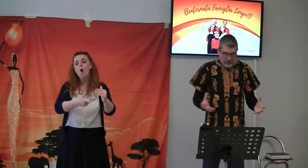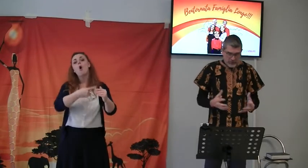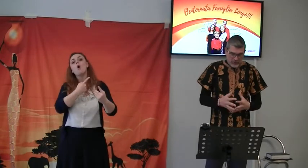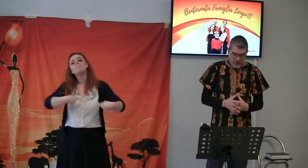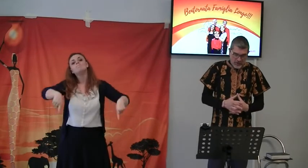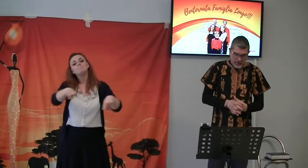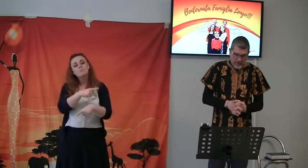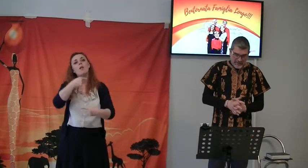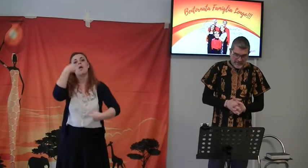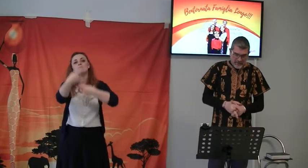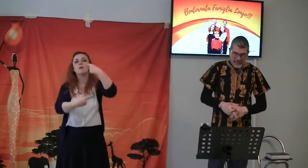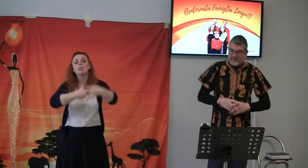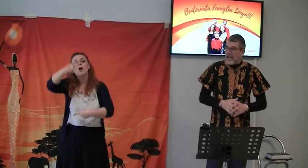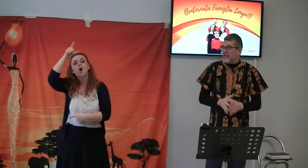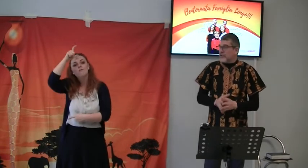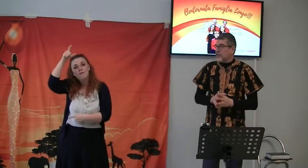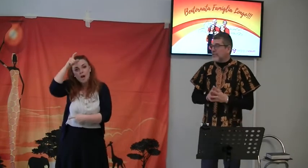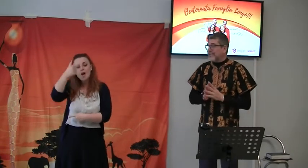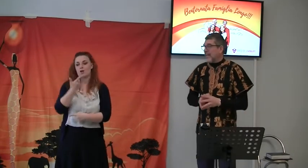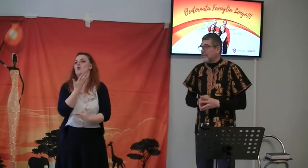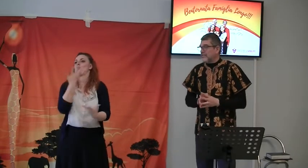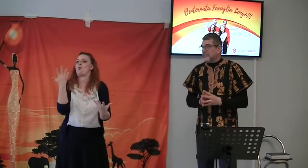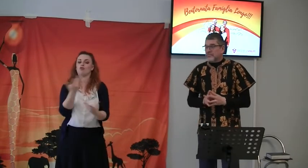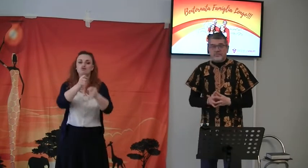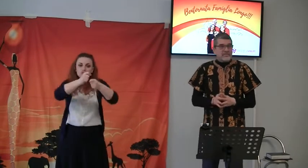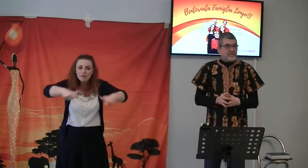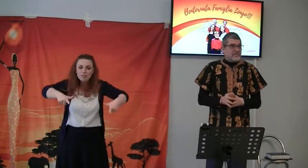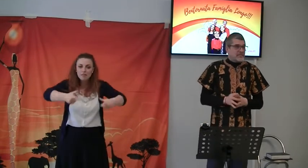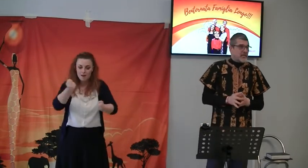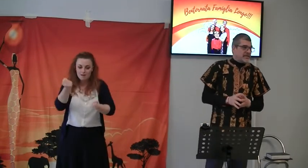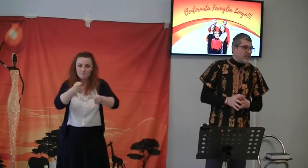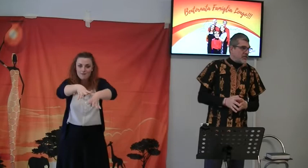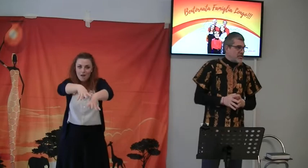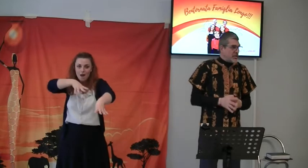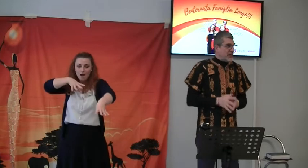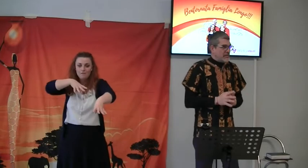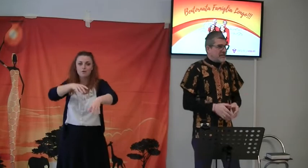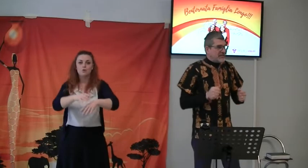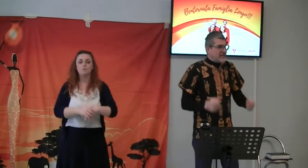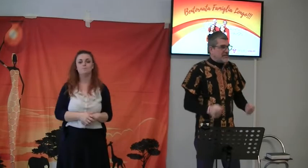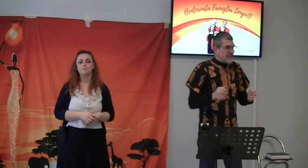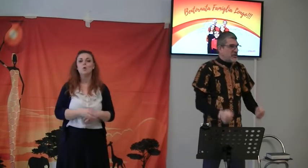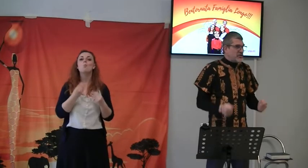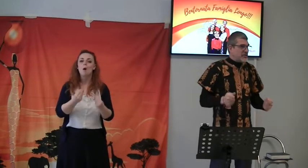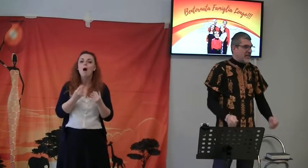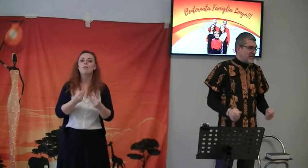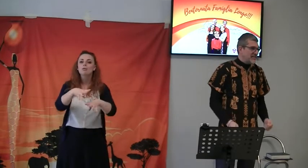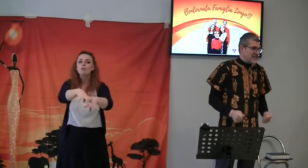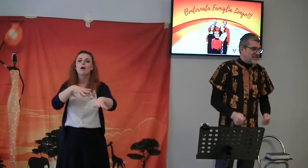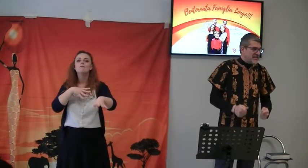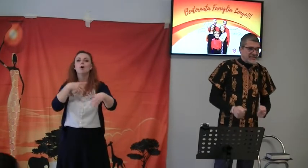sono posti su di noi, ci lamentiamo del traffico in città. Quante volte ci siamo lamentati del traffico in